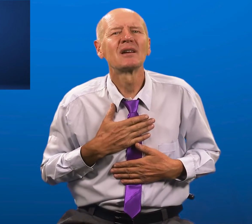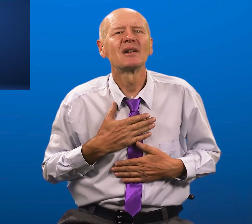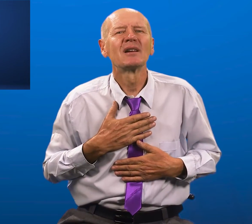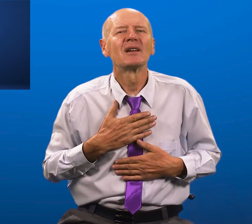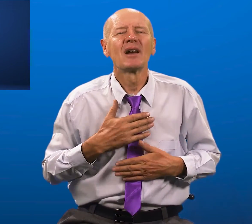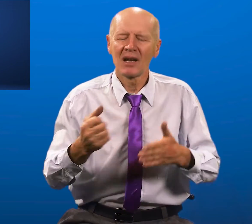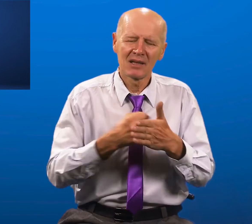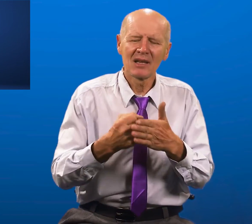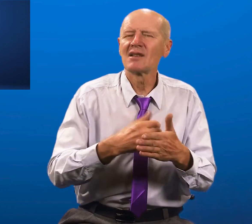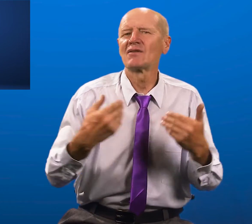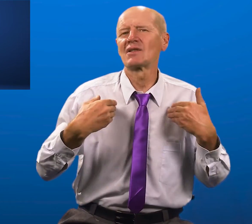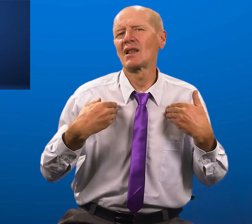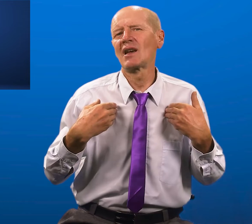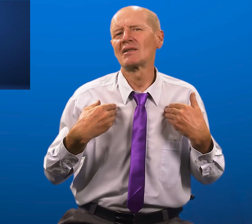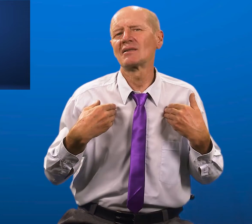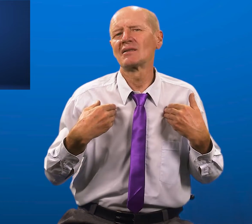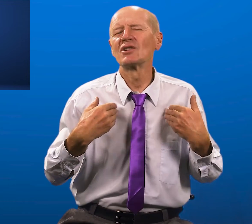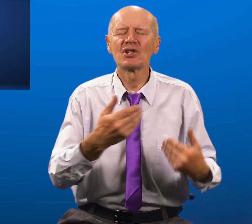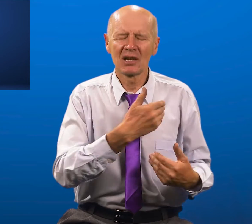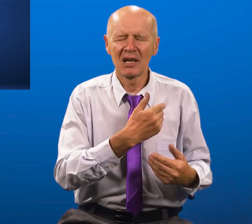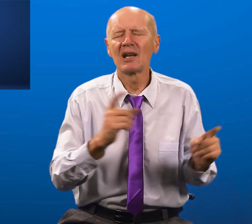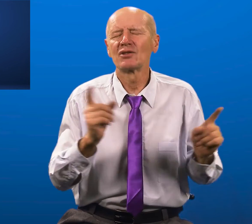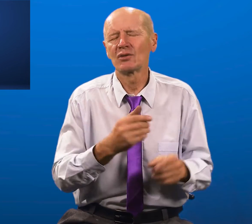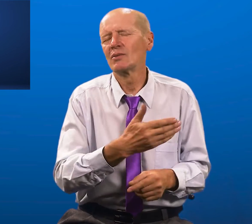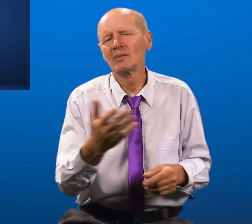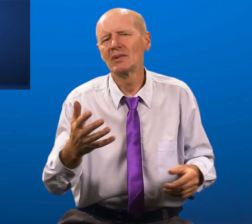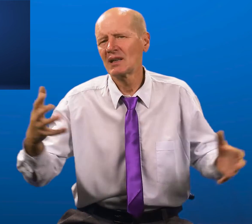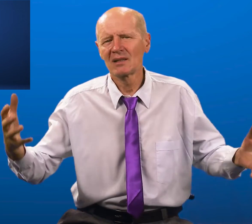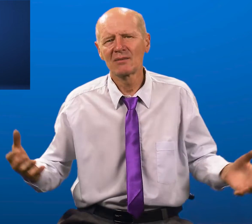который ходатайствует за нас, который желает, чтобы мы